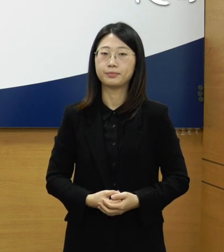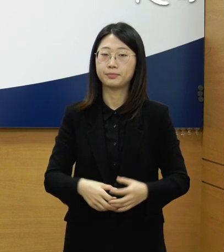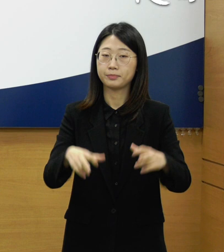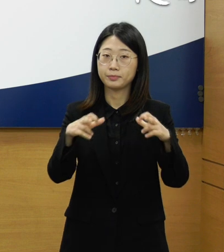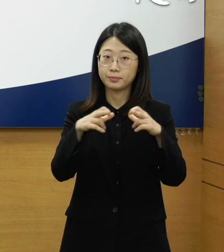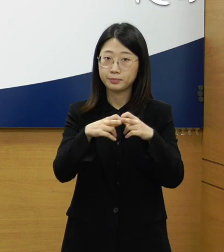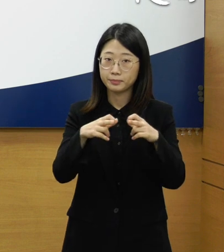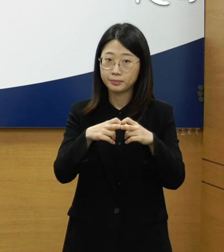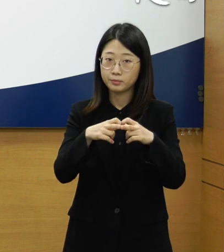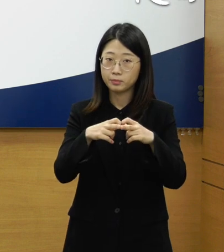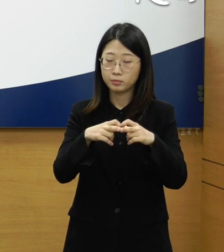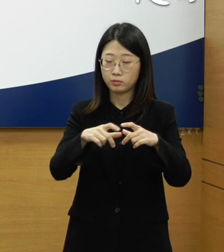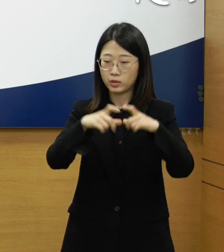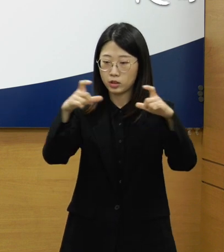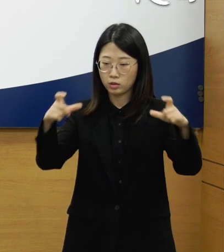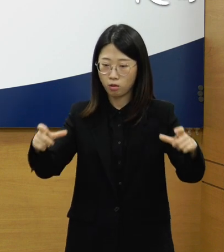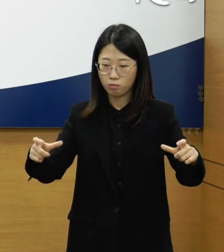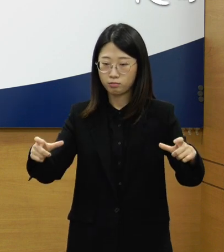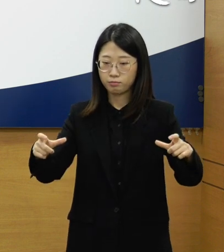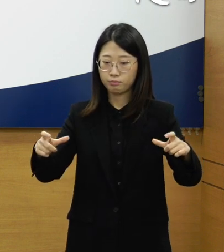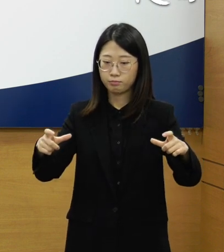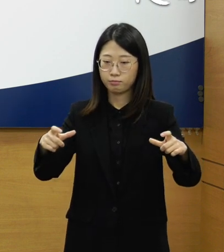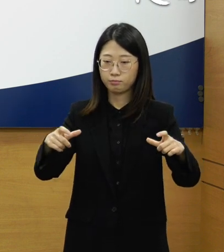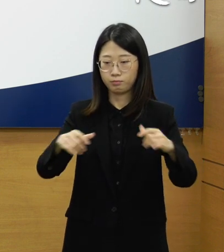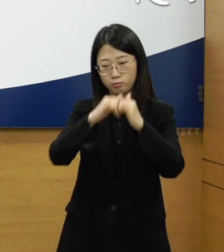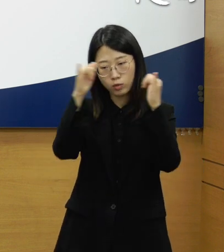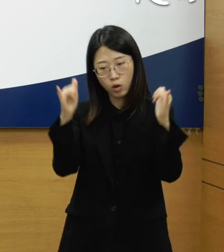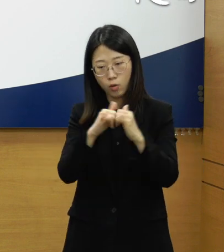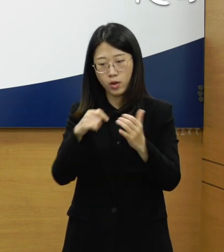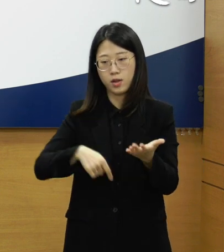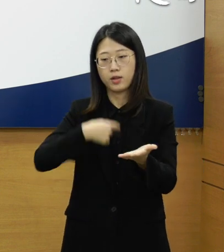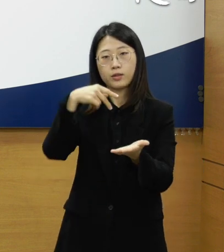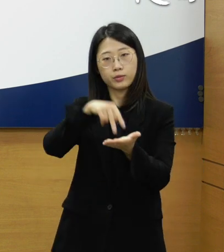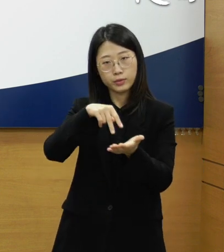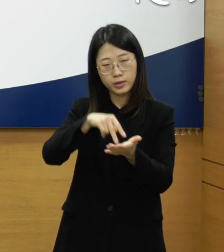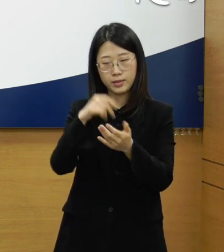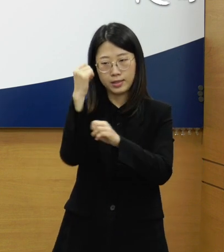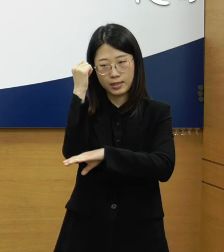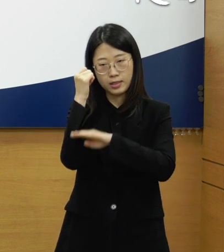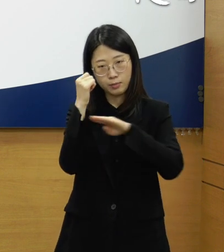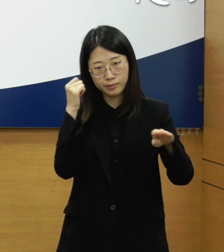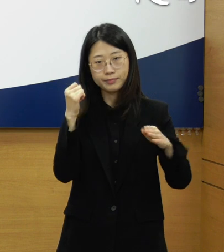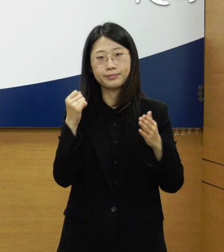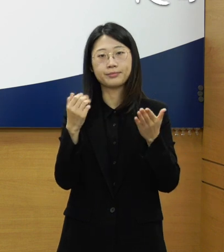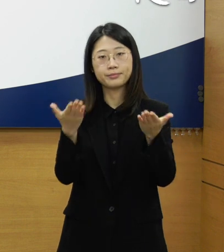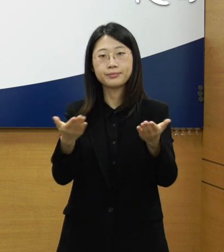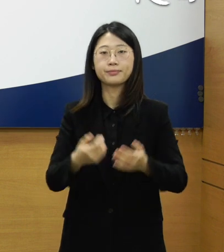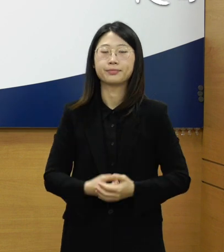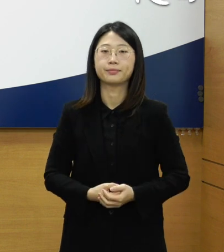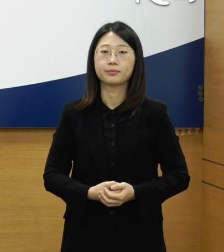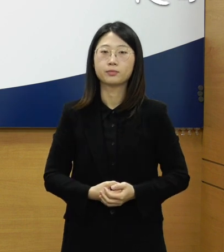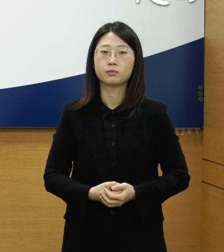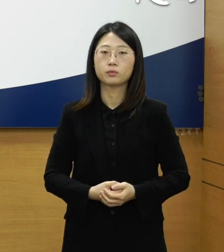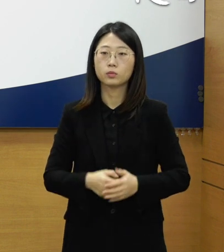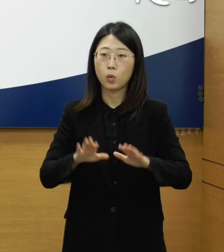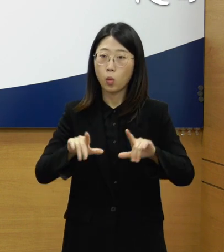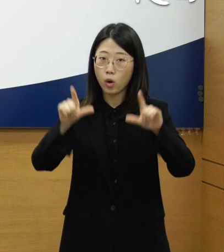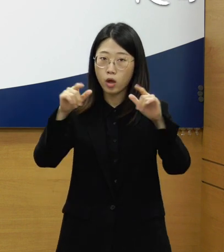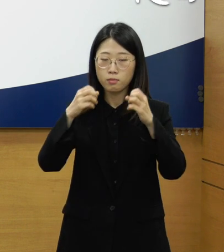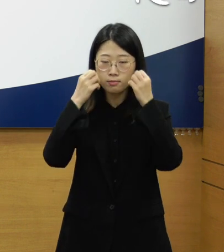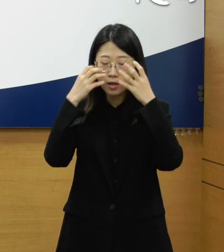장애인의 지역사회 자립 및 정착 기반을 다지겠습니다. 시흥시는 올해 신규